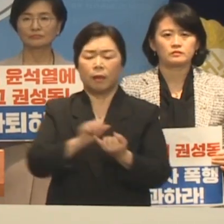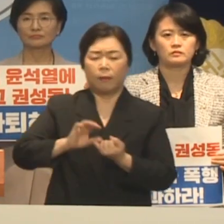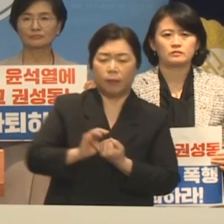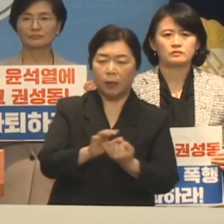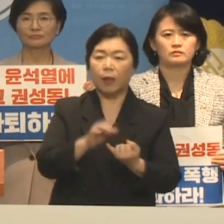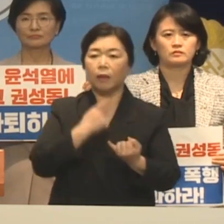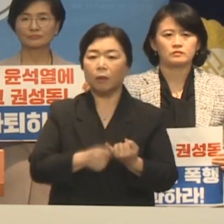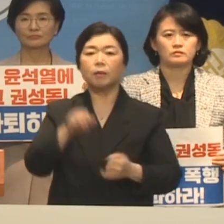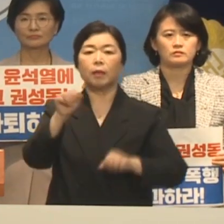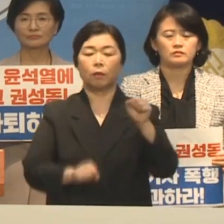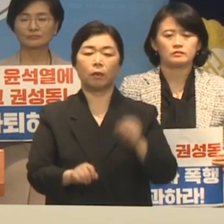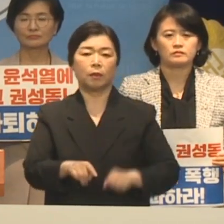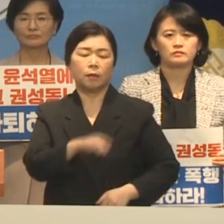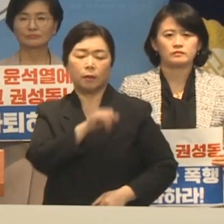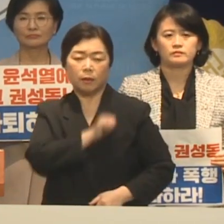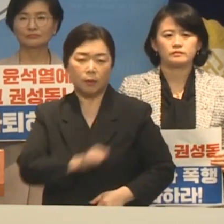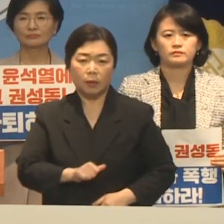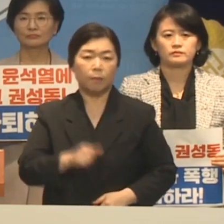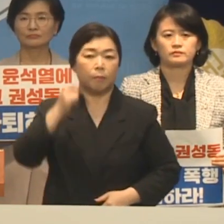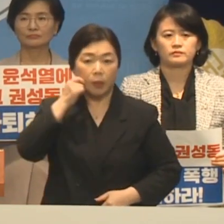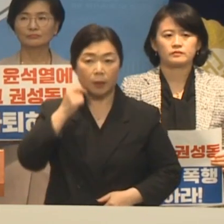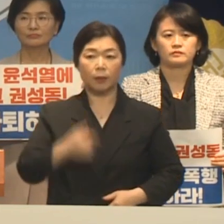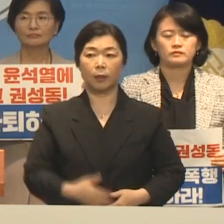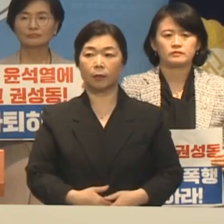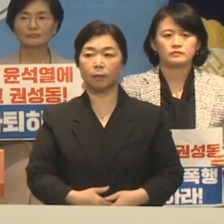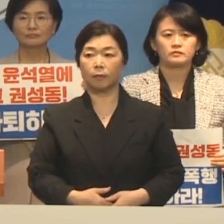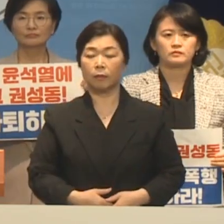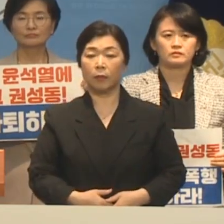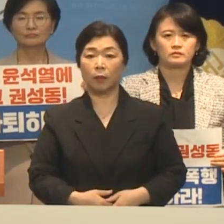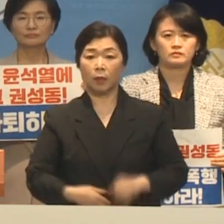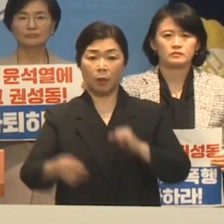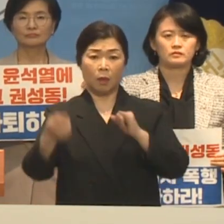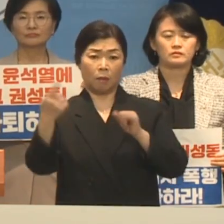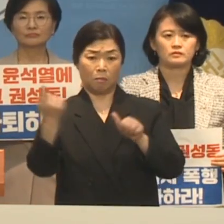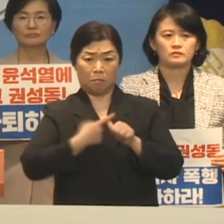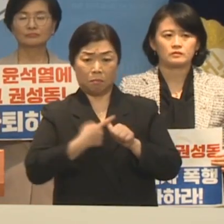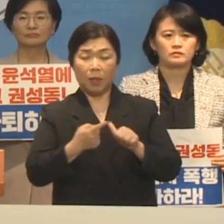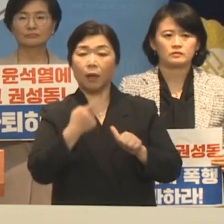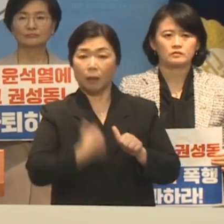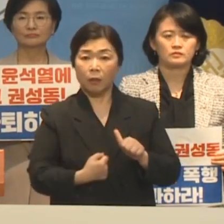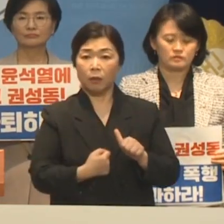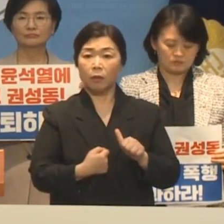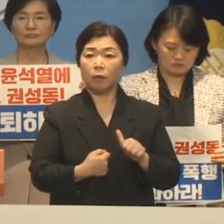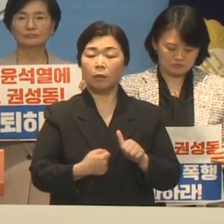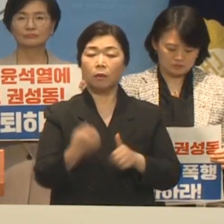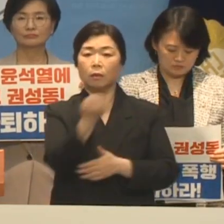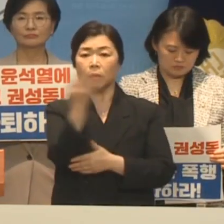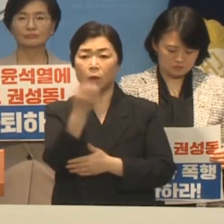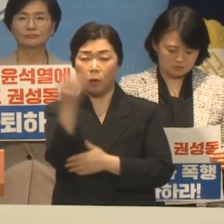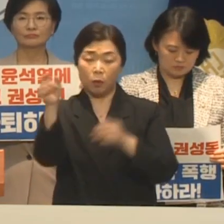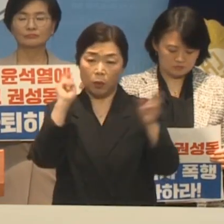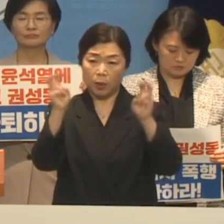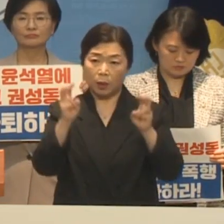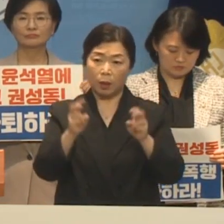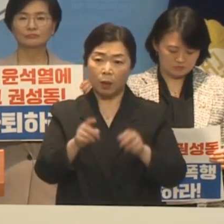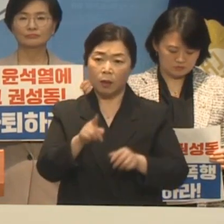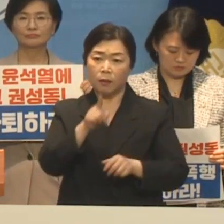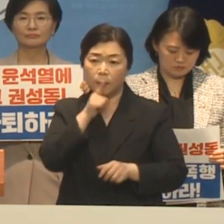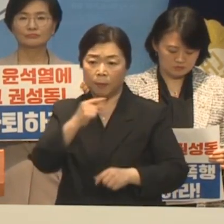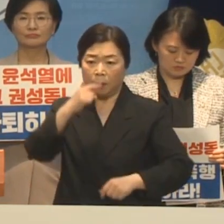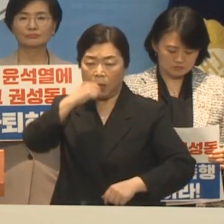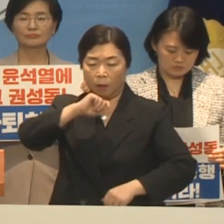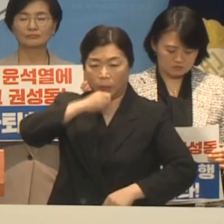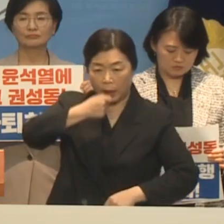절대로 묵과할 수 없습니다. 자신에게 비판적 언론에게 재갈을 물리는 것은 헌법이